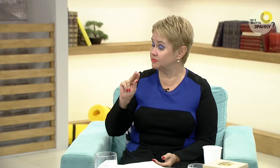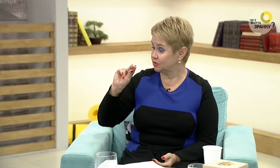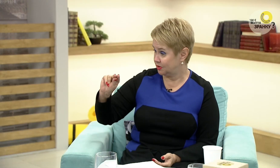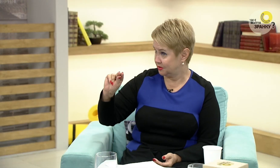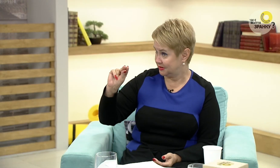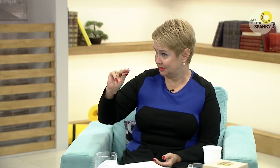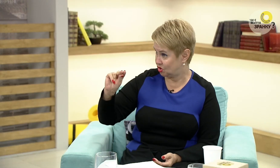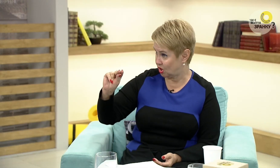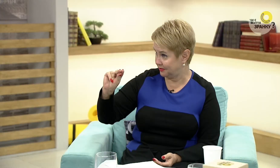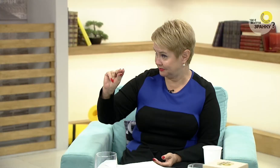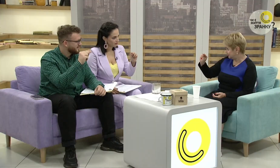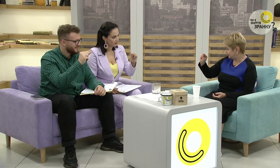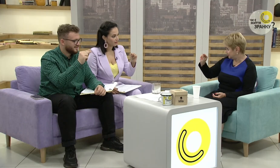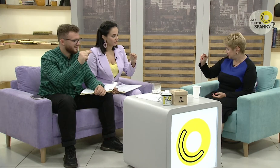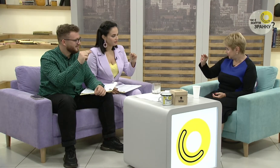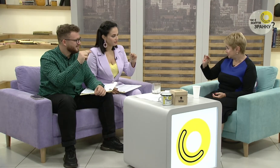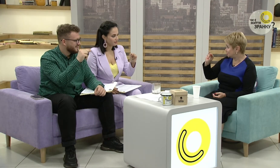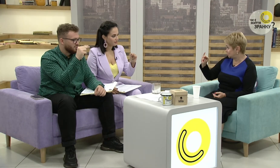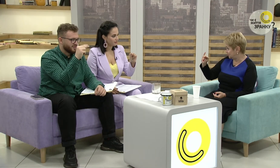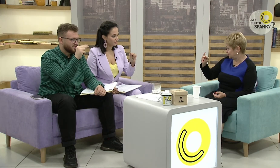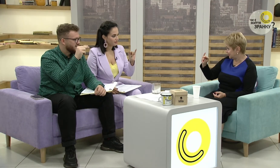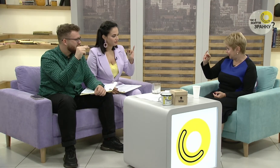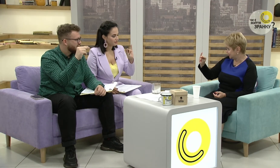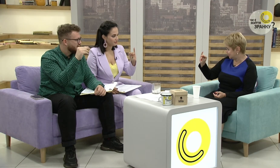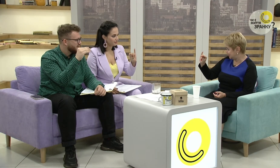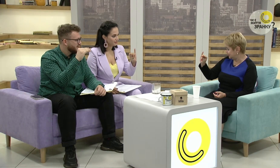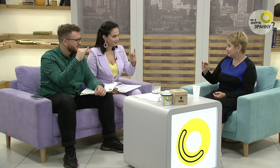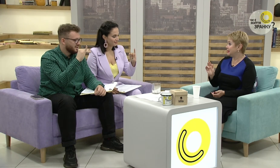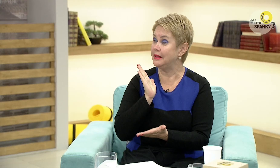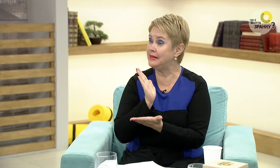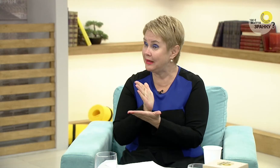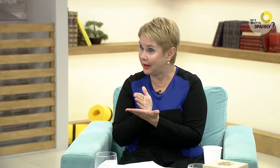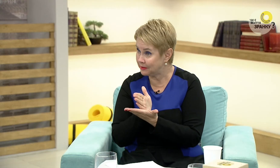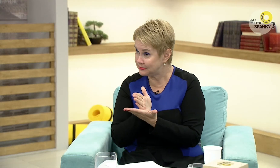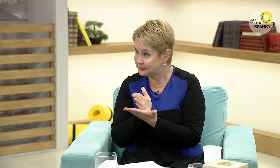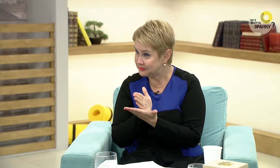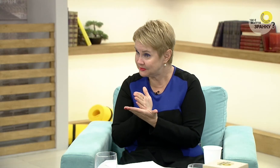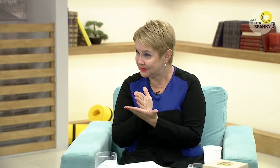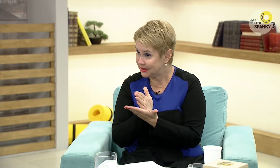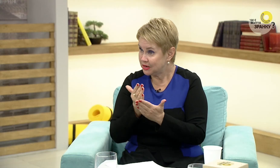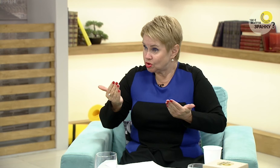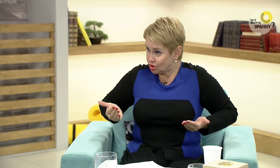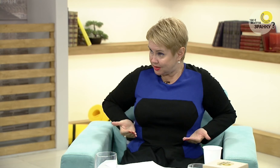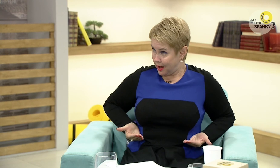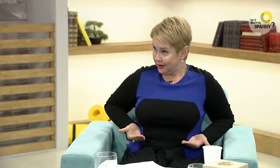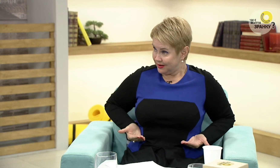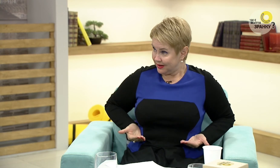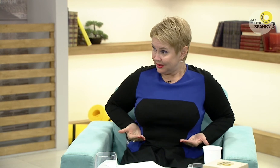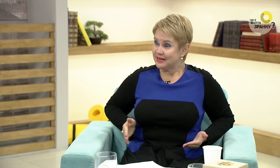вот. Че. Ага, че. Це буква Че. Да, чи. Є. Ага. Життя.